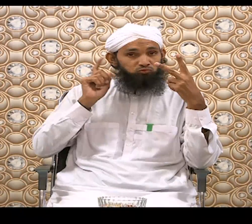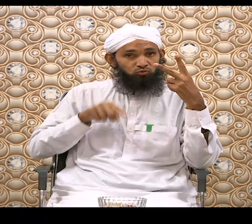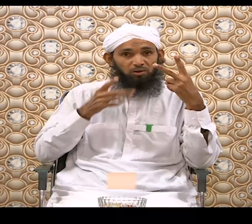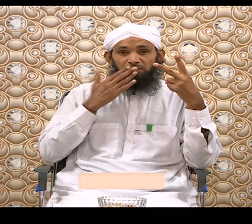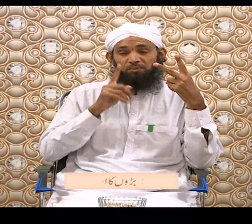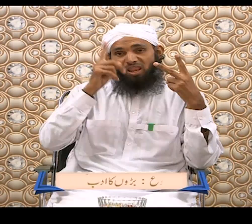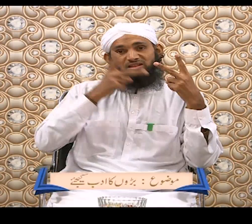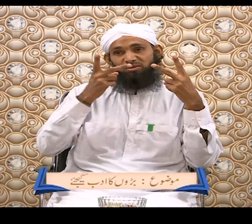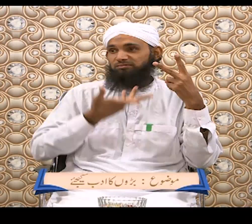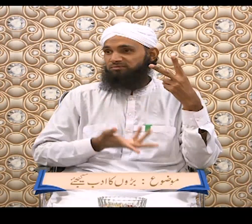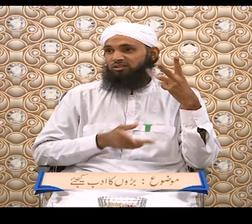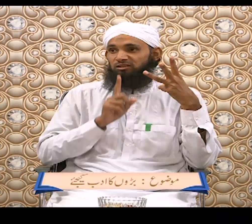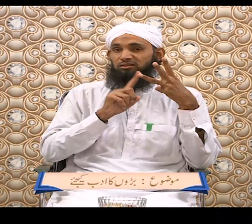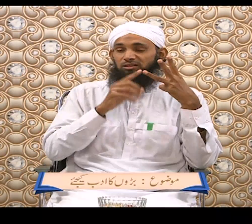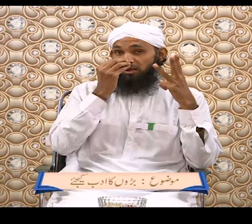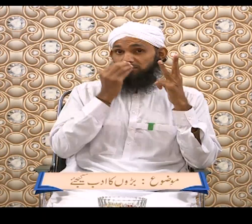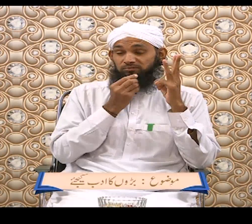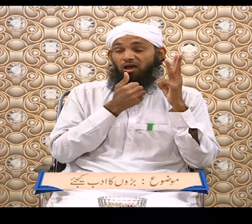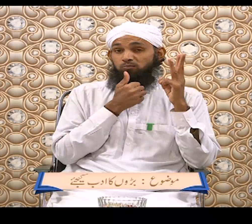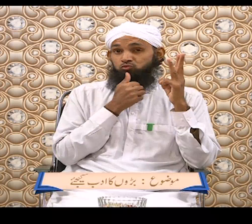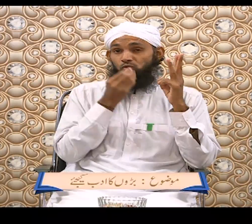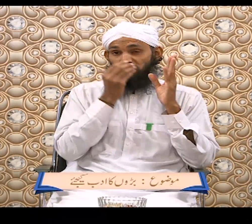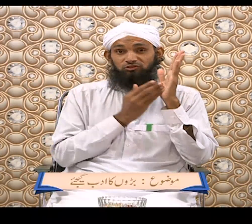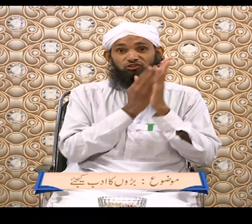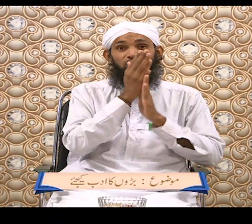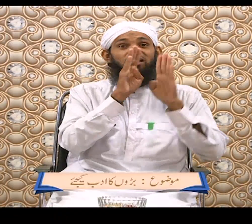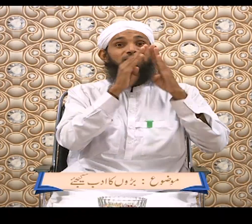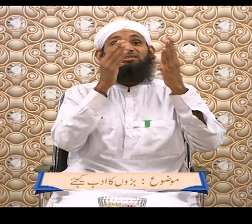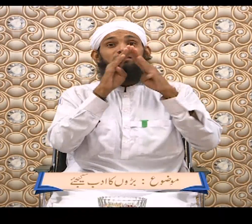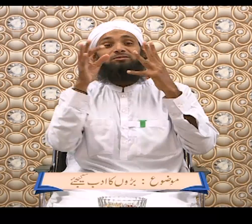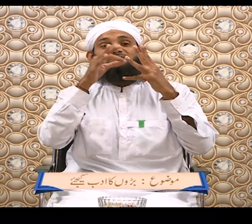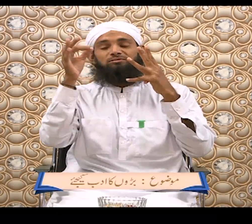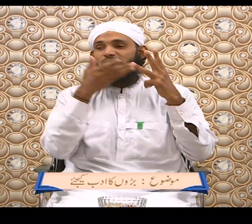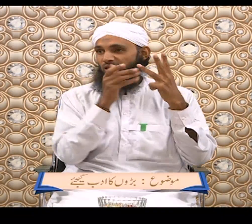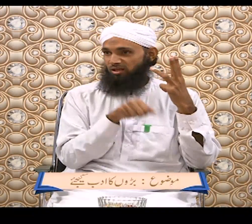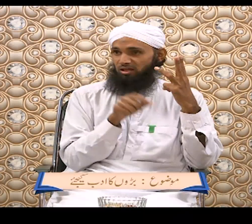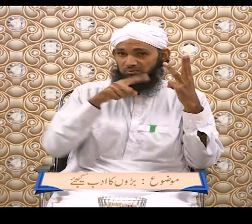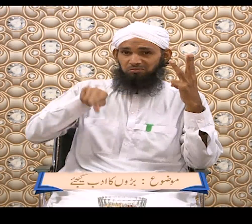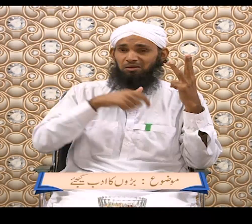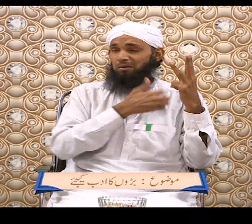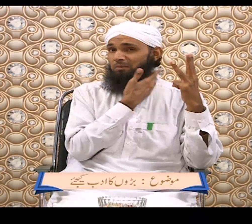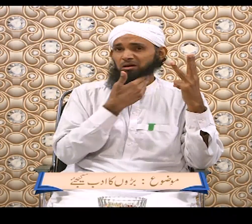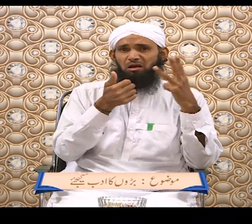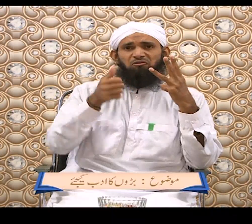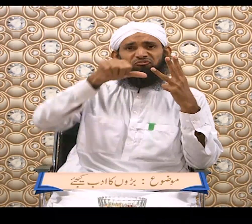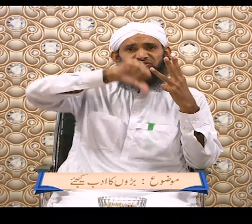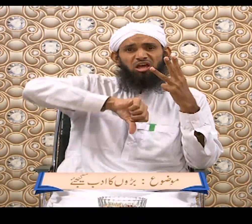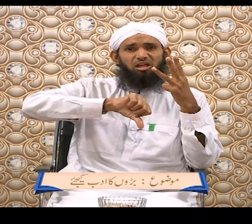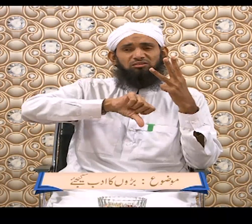تین والد جنت کے دروازوں میں سے درمیانی دروازہ ہے چاہے تو اسے ضائع کر دو اور چاہے تو اس کی حفاظت کرو